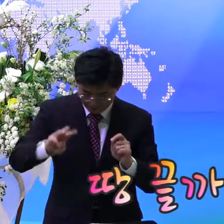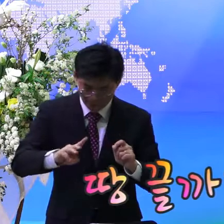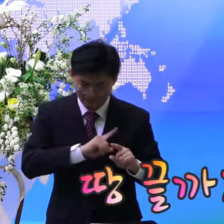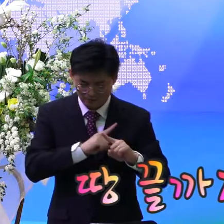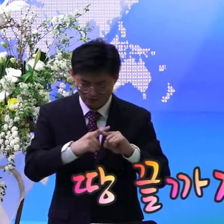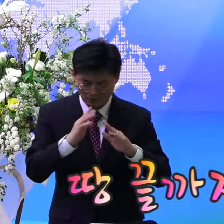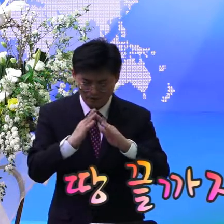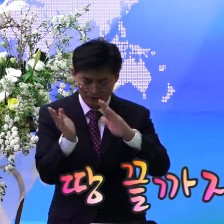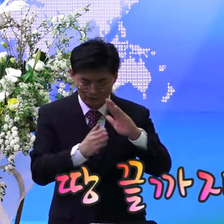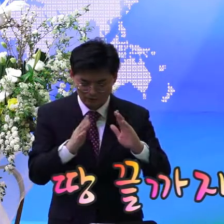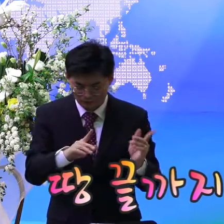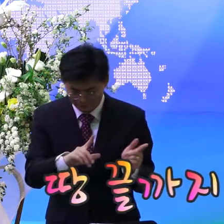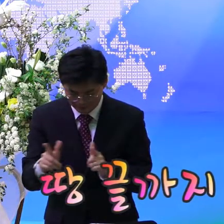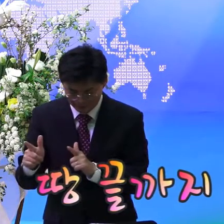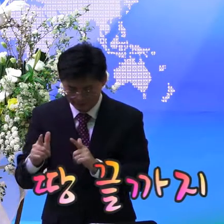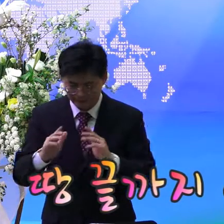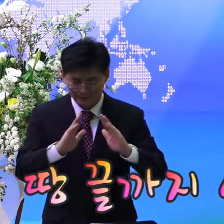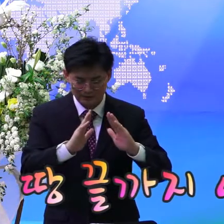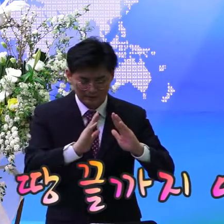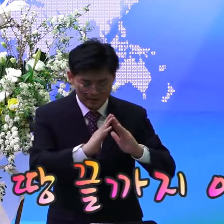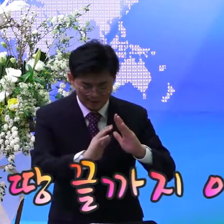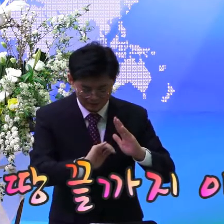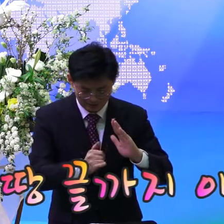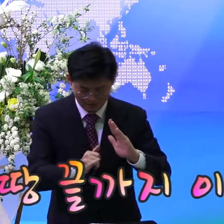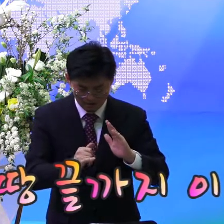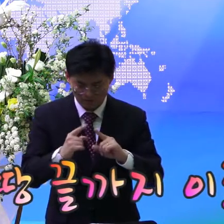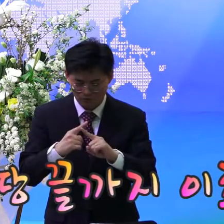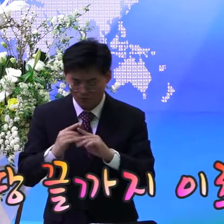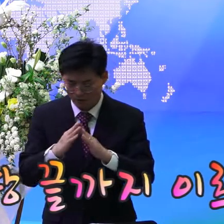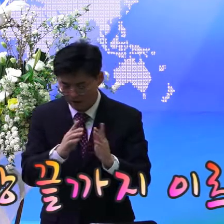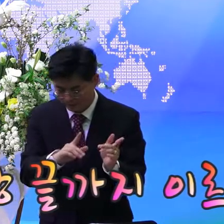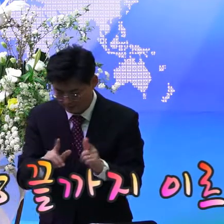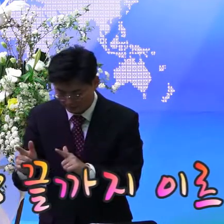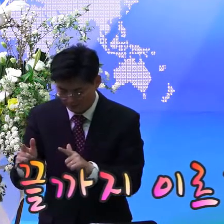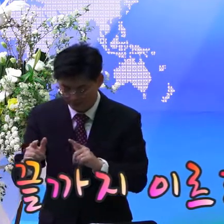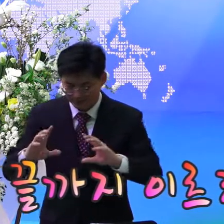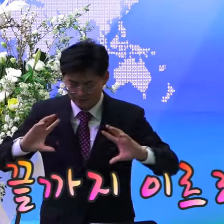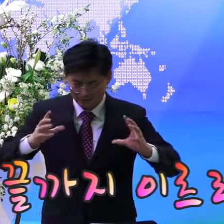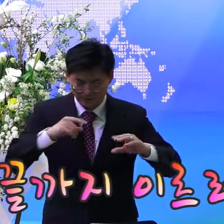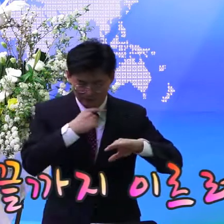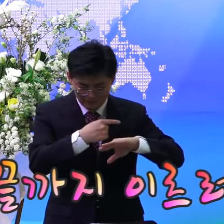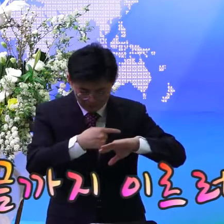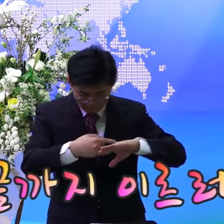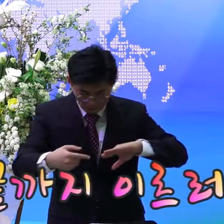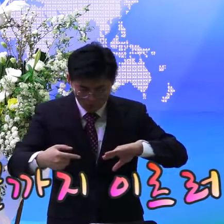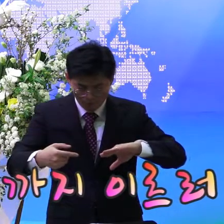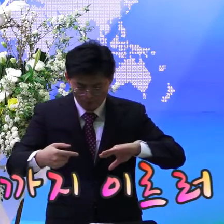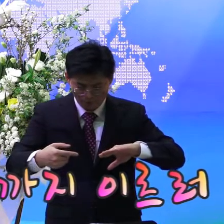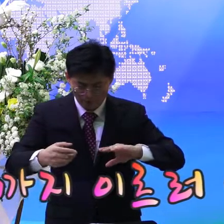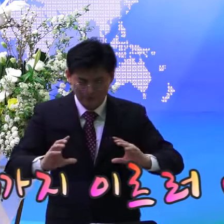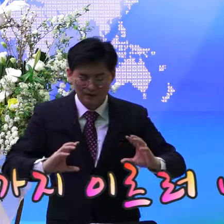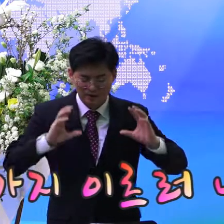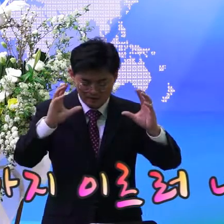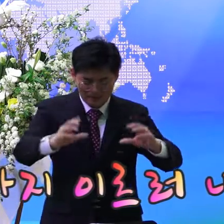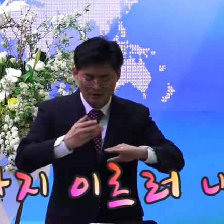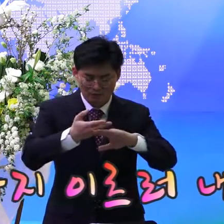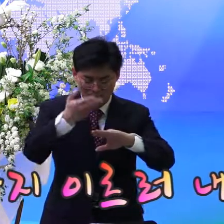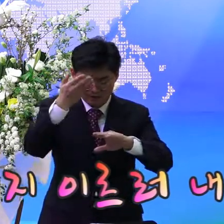성도님들과 그 가정과 이 땅의 교회들과 이 나라와 민족과 세계 열방 위에